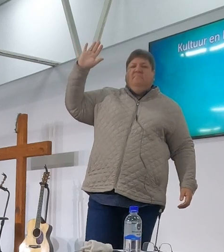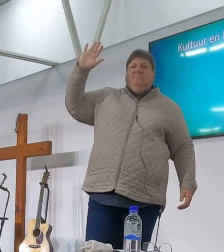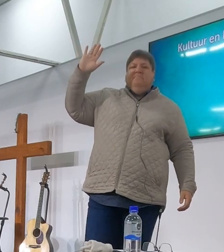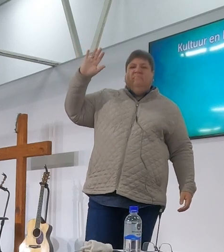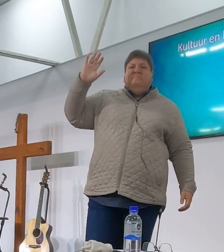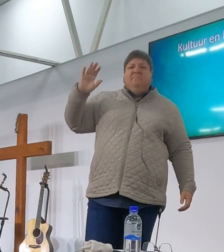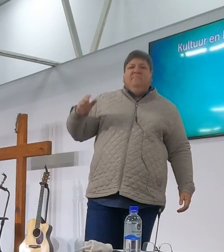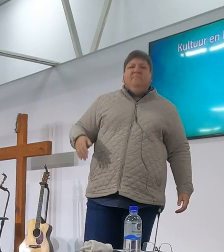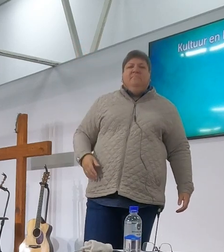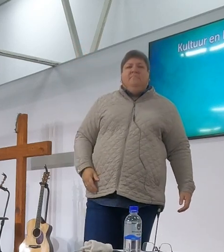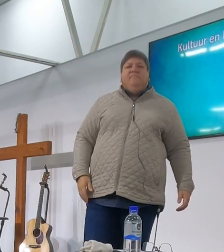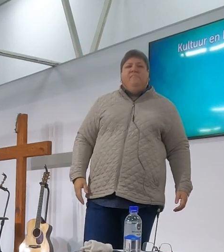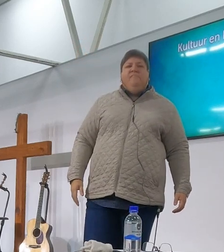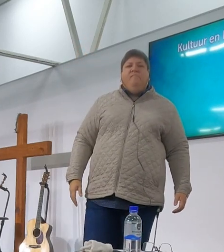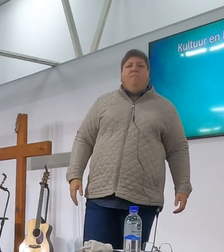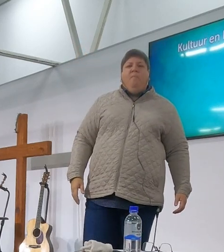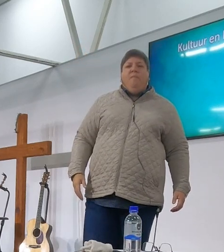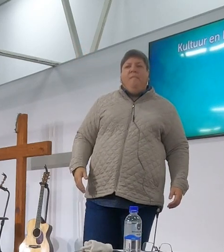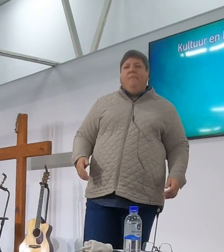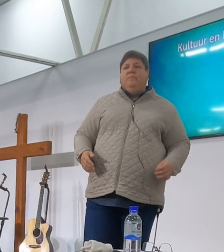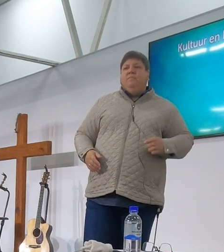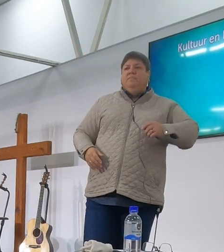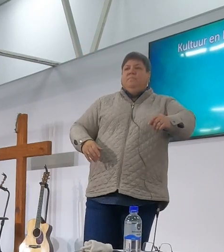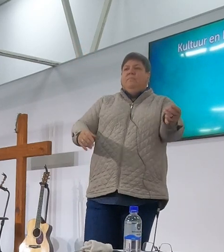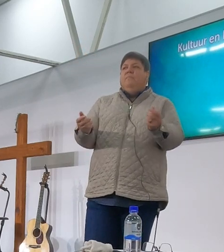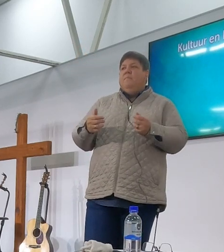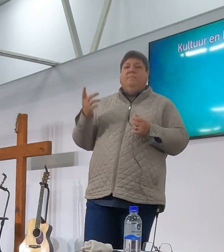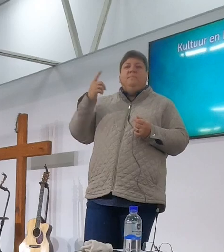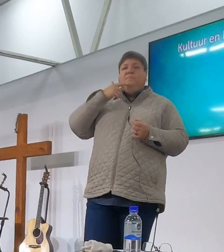gaan nie sy hand opsteek nie, maak nie saak wat ek sê nie.